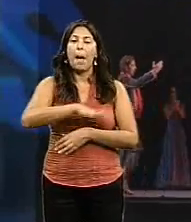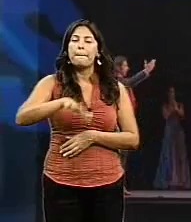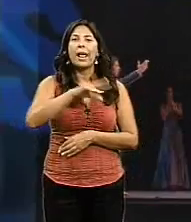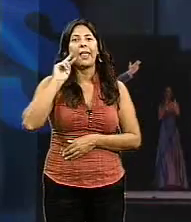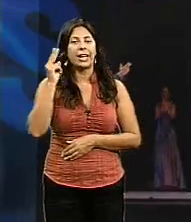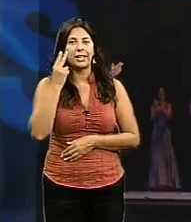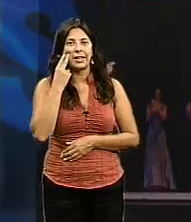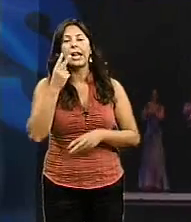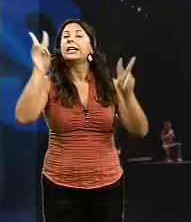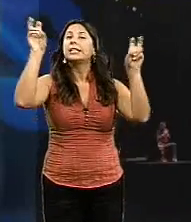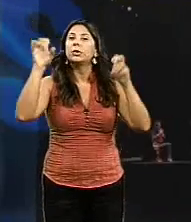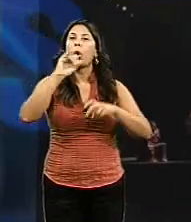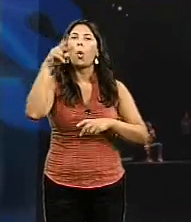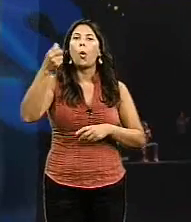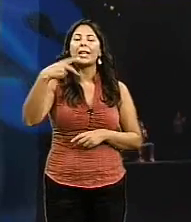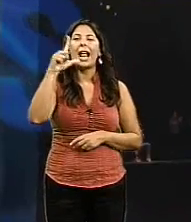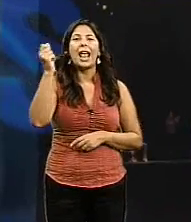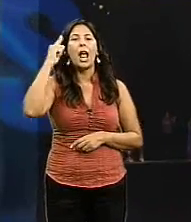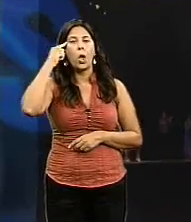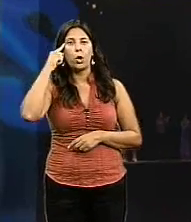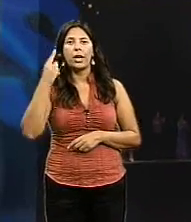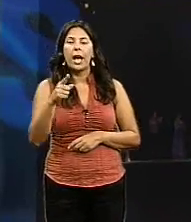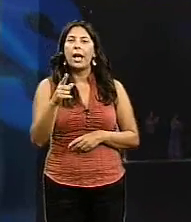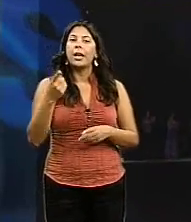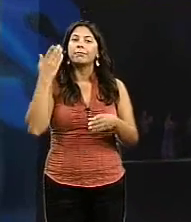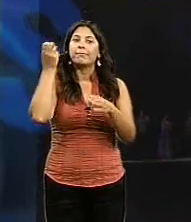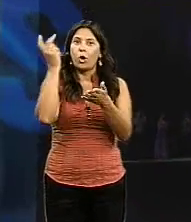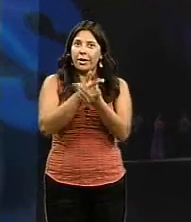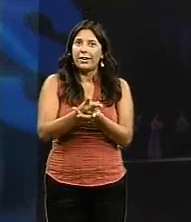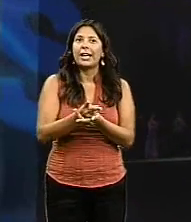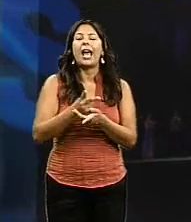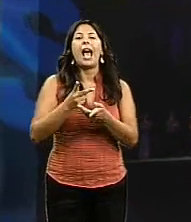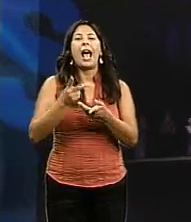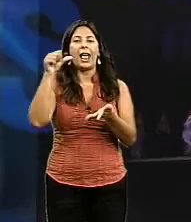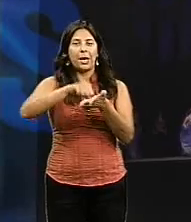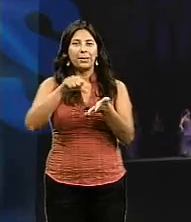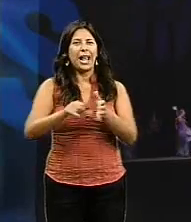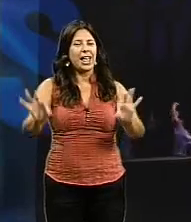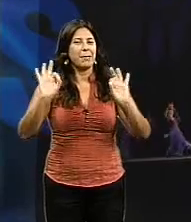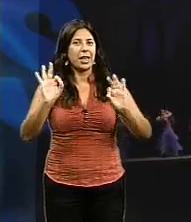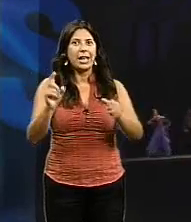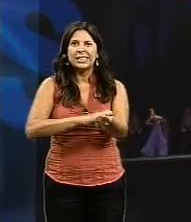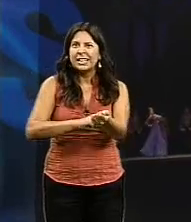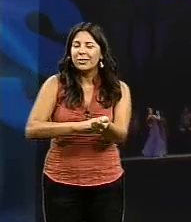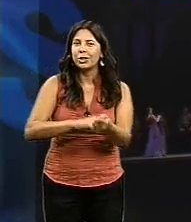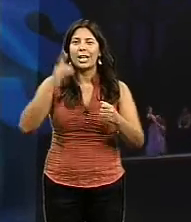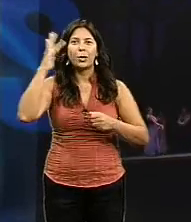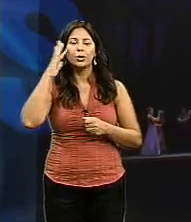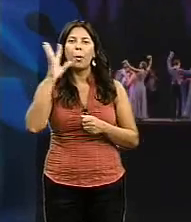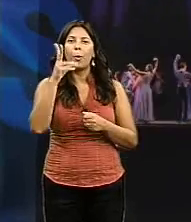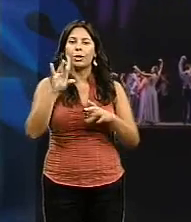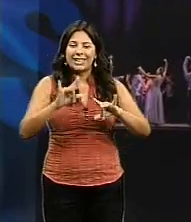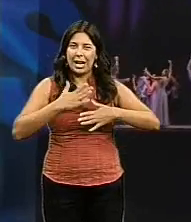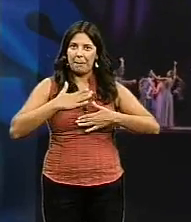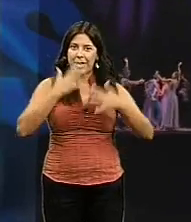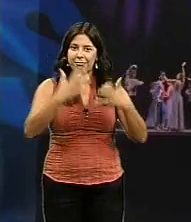Loca volvía a la capital y, según ella, de una forma muy especial. Mucha ilusión y muchos nervios porque estaba delante de su público. Dio